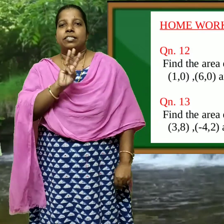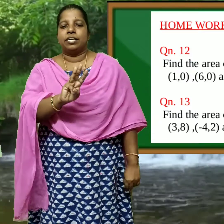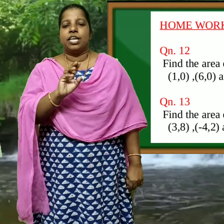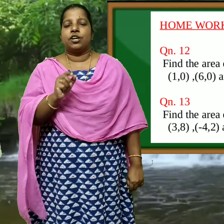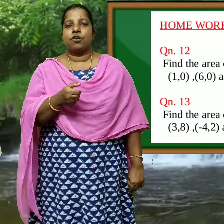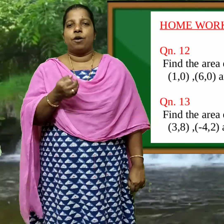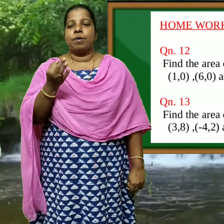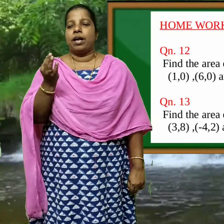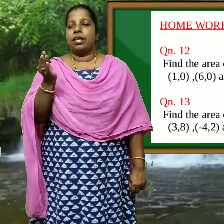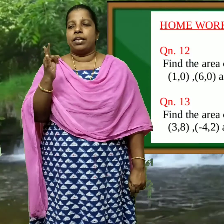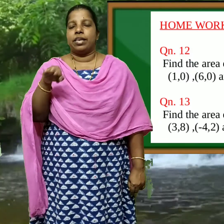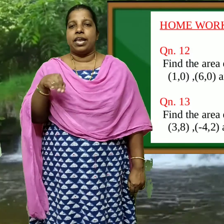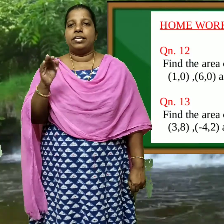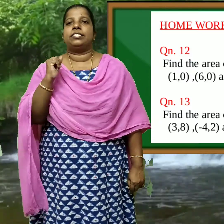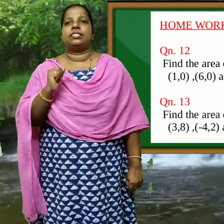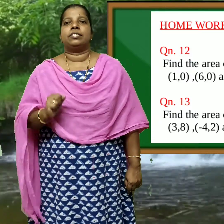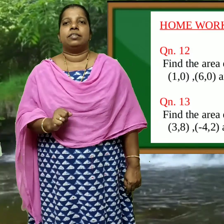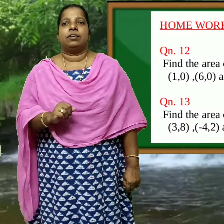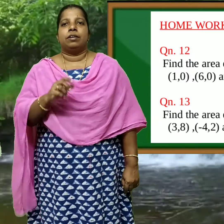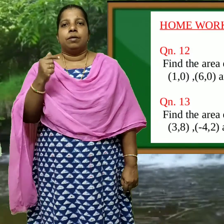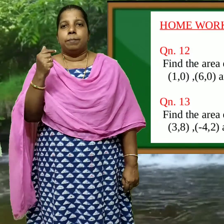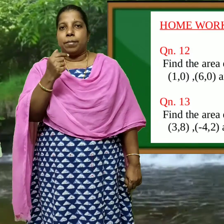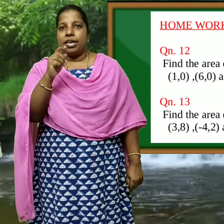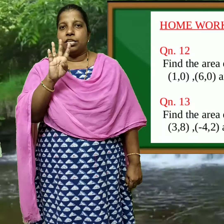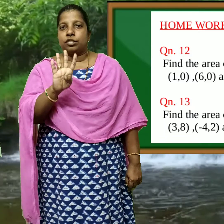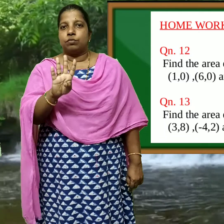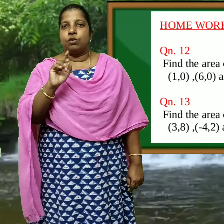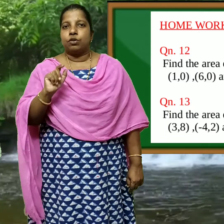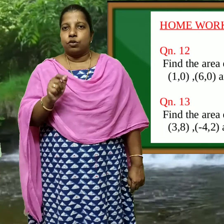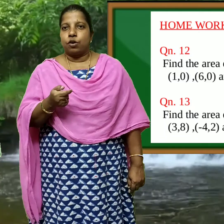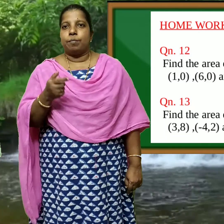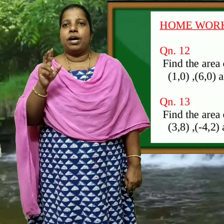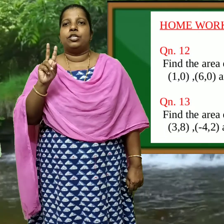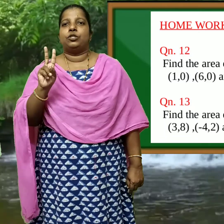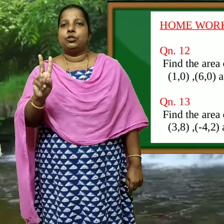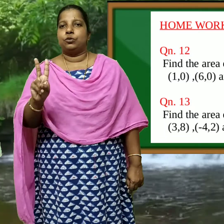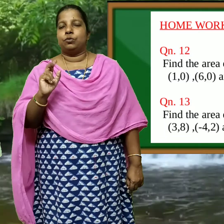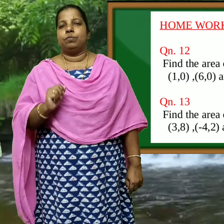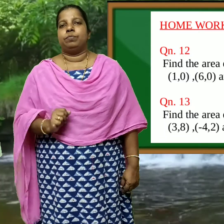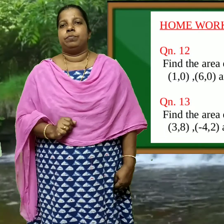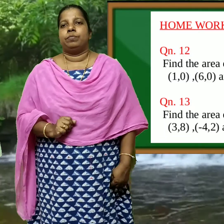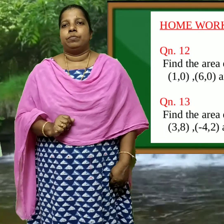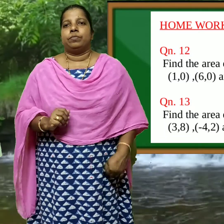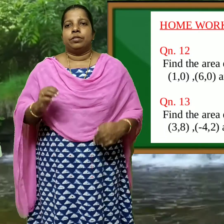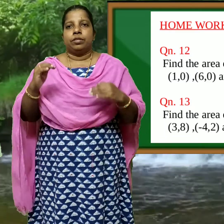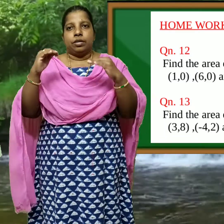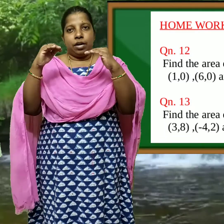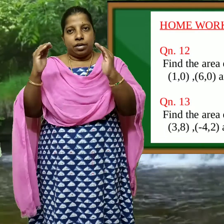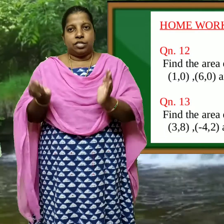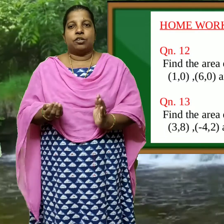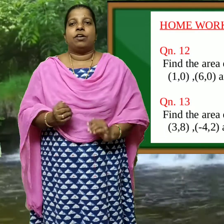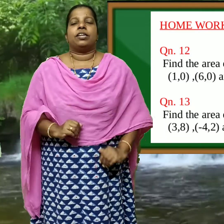കോർഡിനേറ്റ് 3,8, അടുത്ത കോർഡിനേറ്റ് -4,2, അടുത്ത